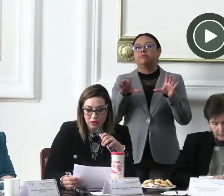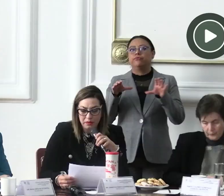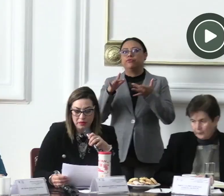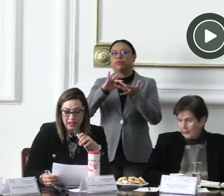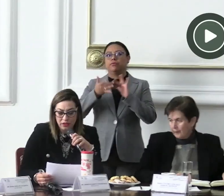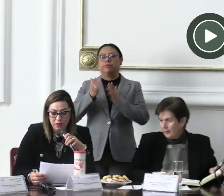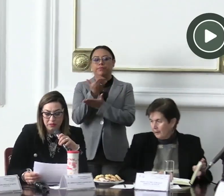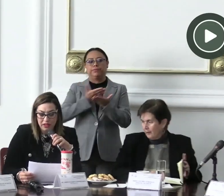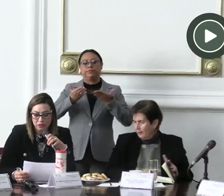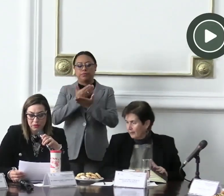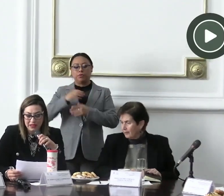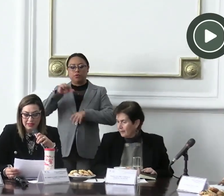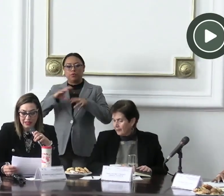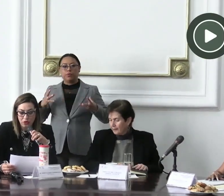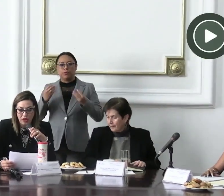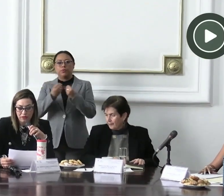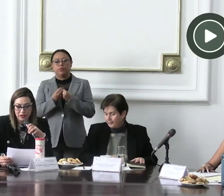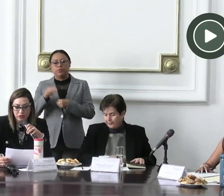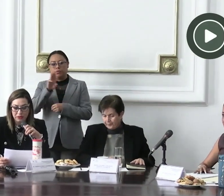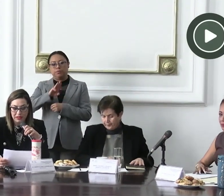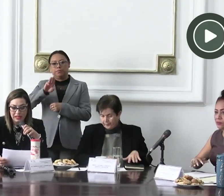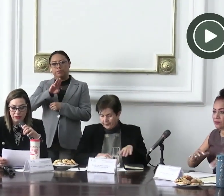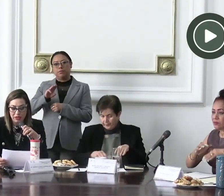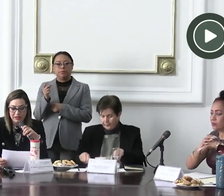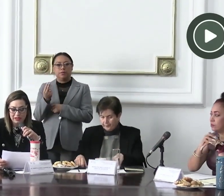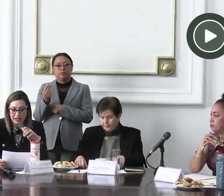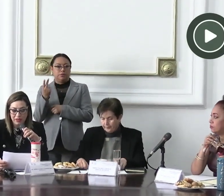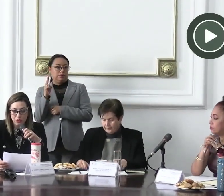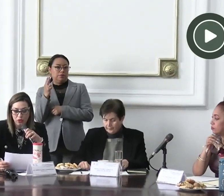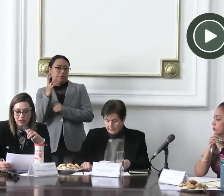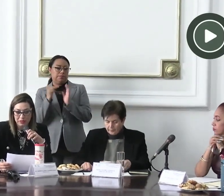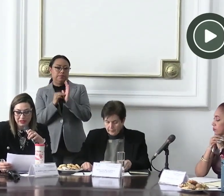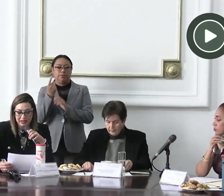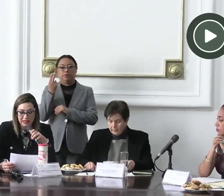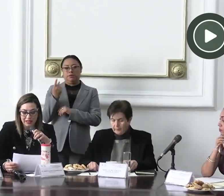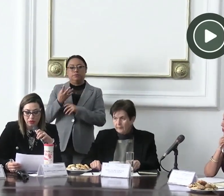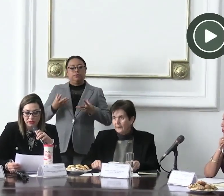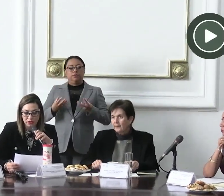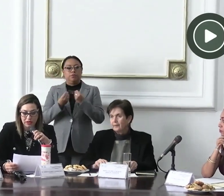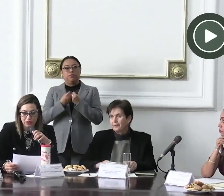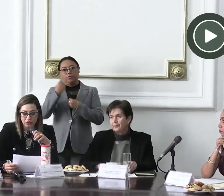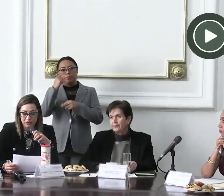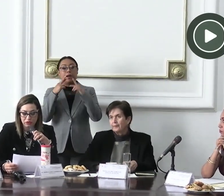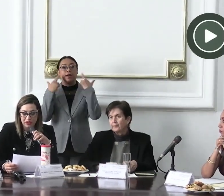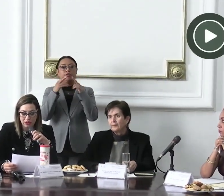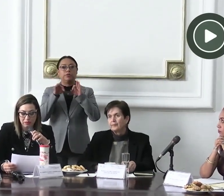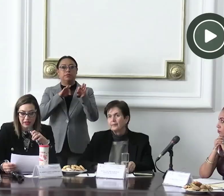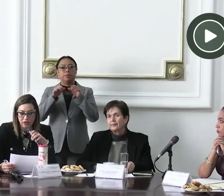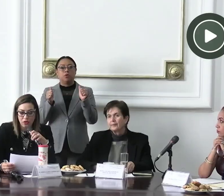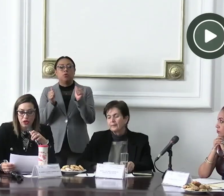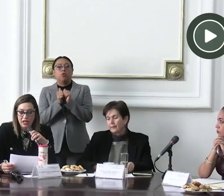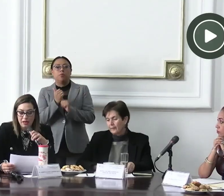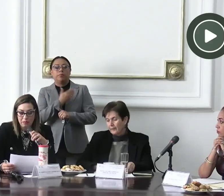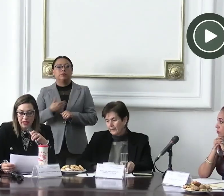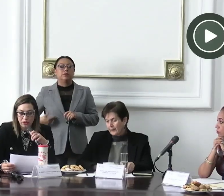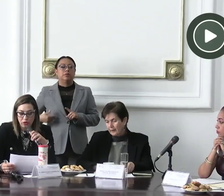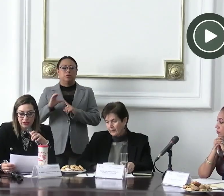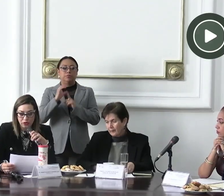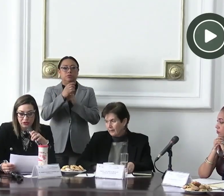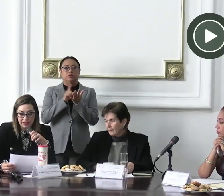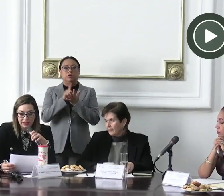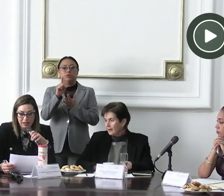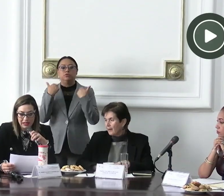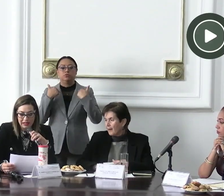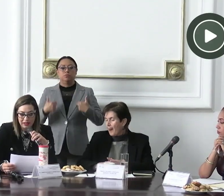26 de noviembre de 2025 a efecto de llevar a cabo la mesa de trabajo con la presidenta de la Comisión de Derechos Humanos de la Ciudad de México, María